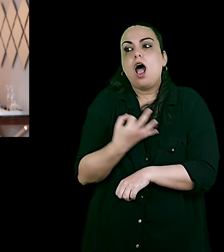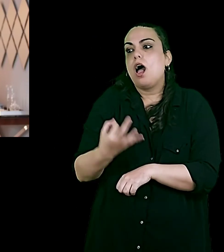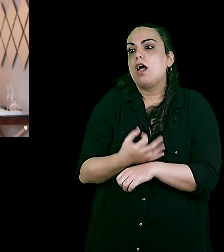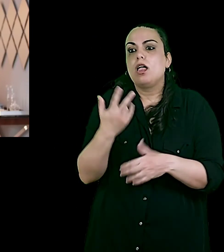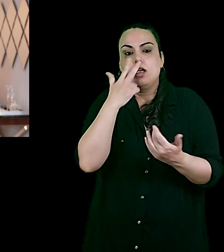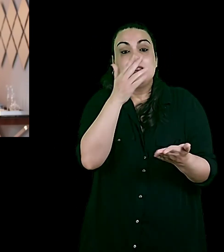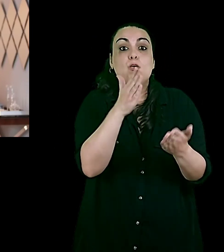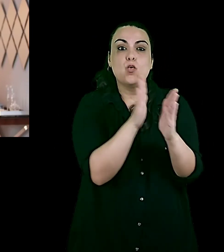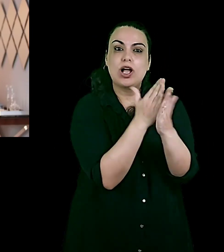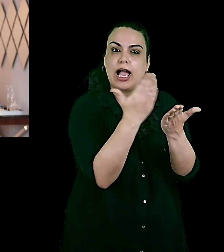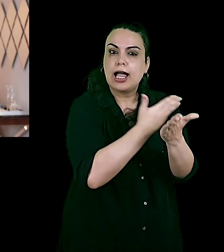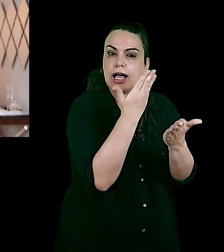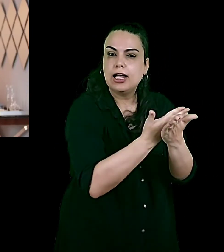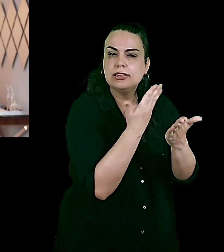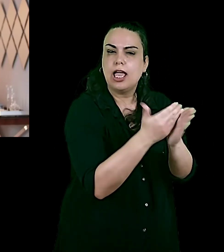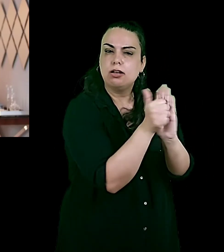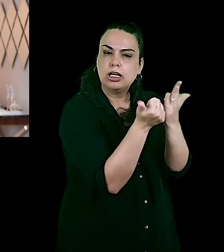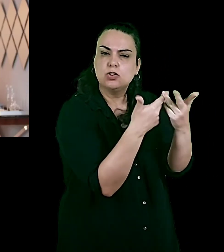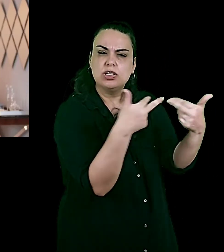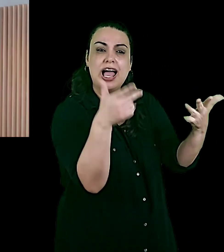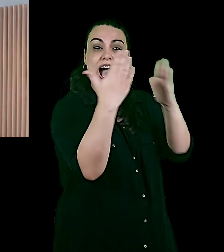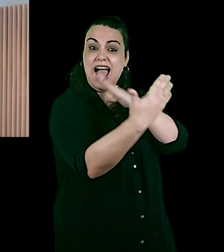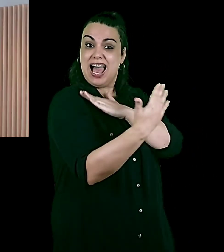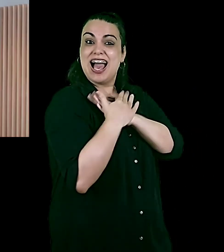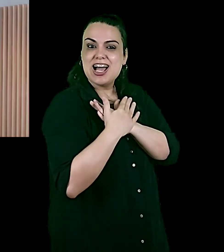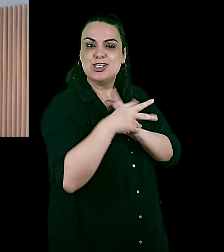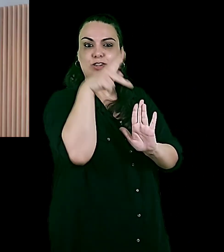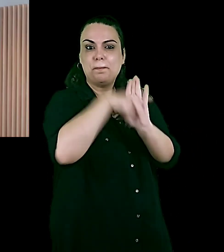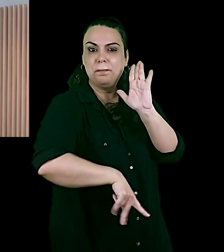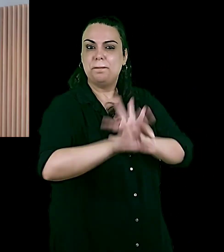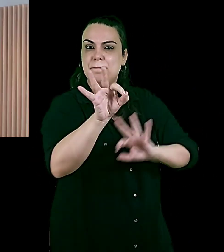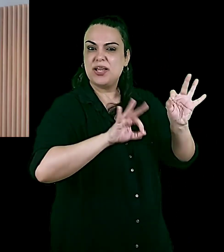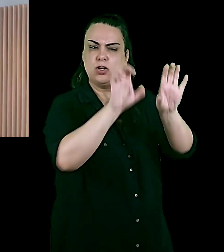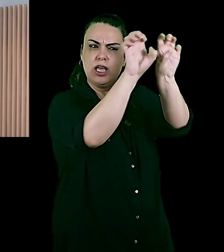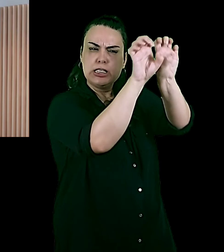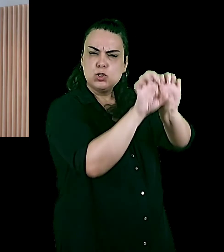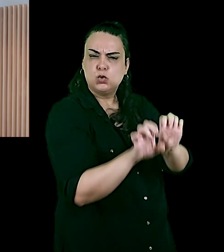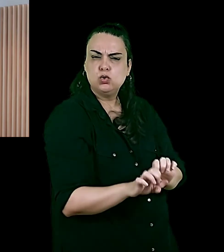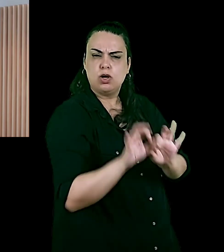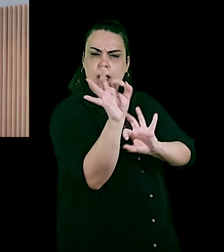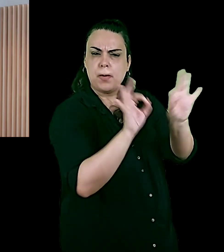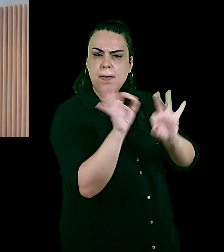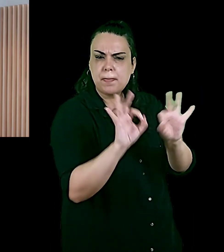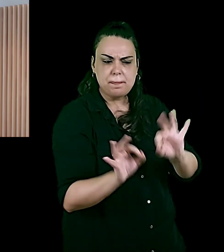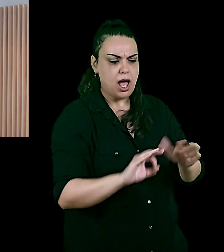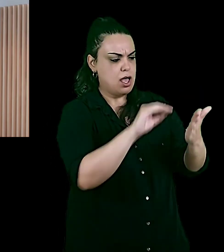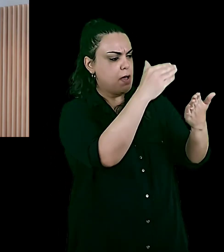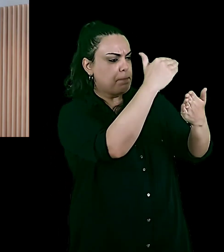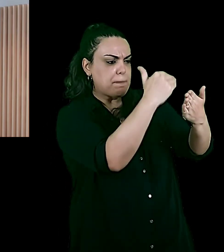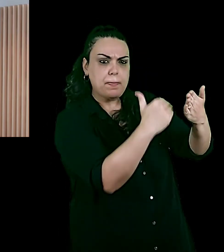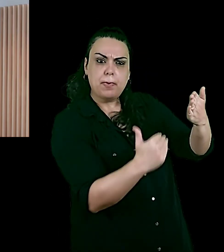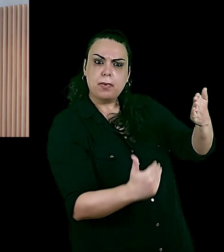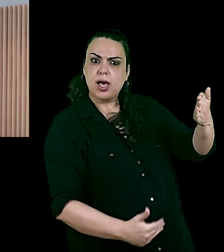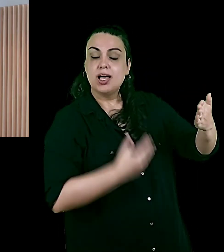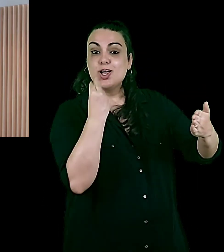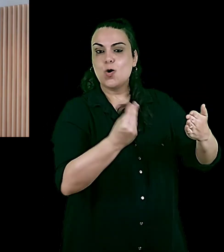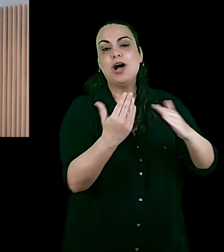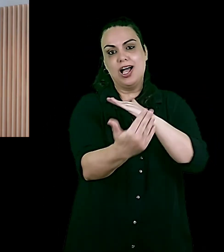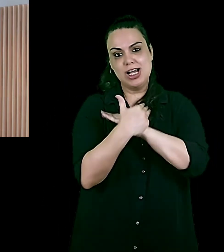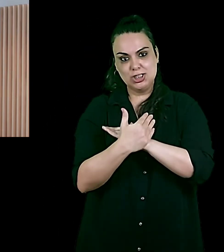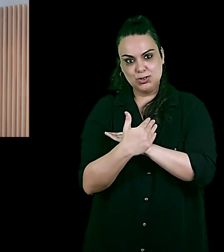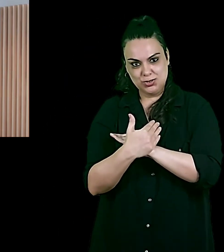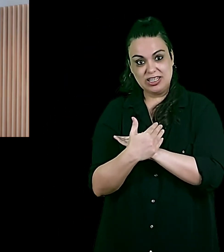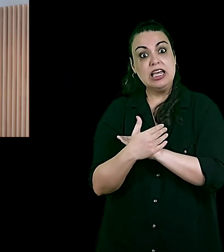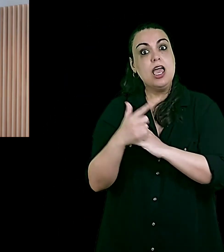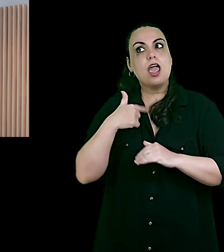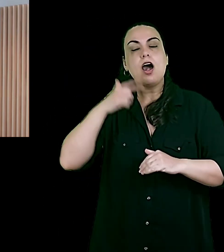ficar ali. Então o caderno, ele te ajuda a gerir isso. O plano de estrutura organizacional, sabe? Devocional